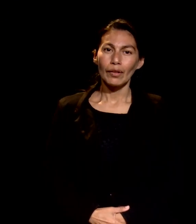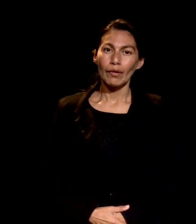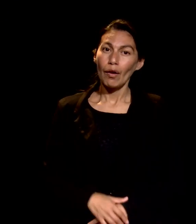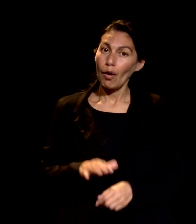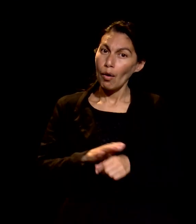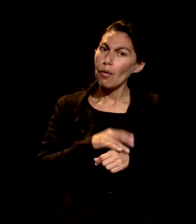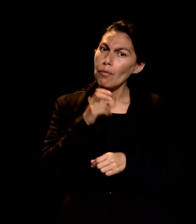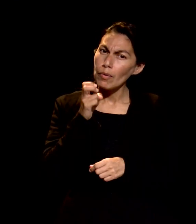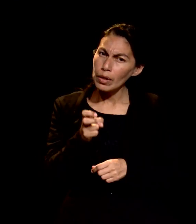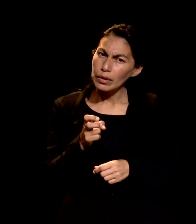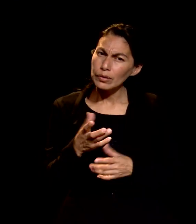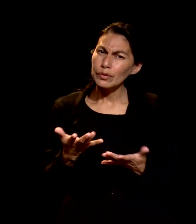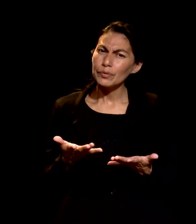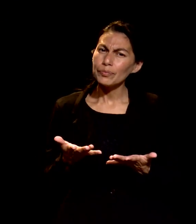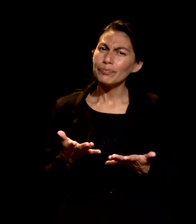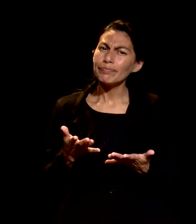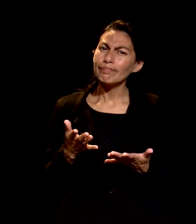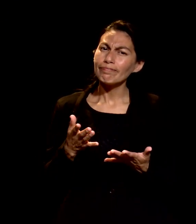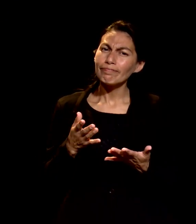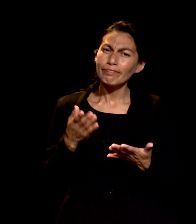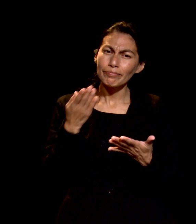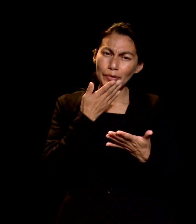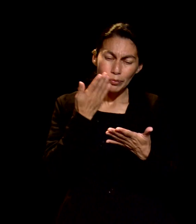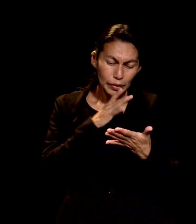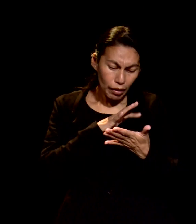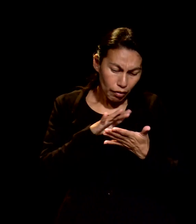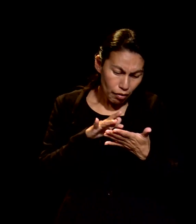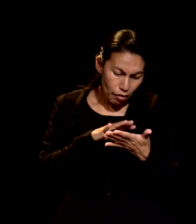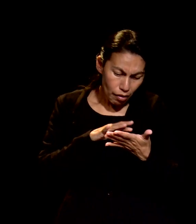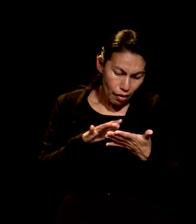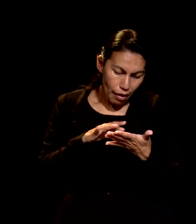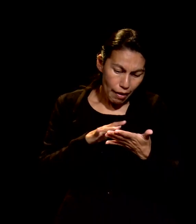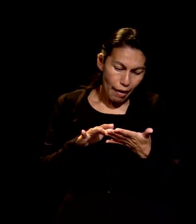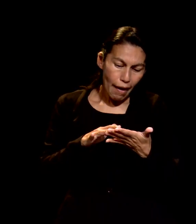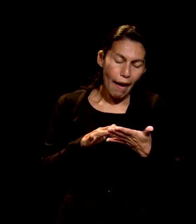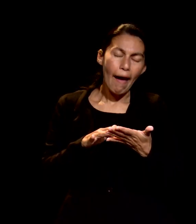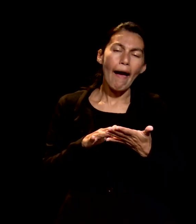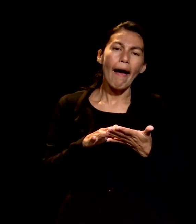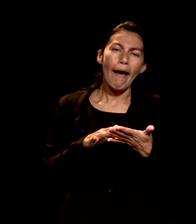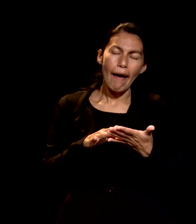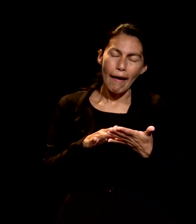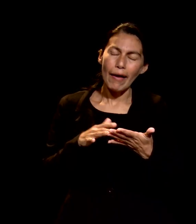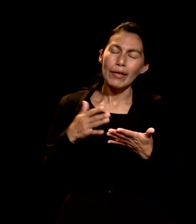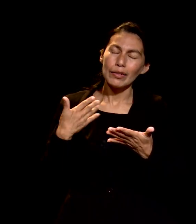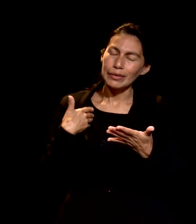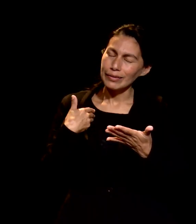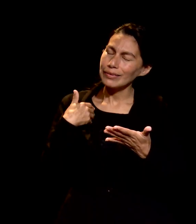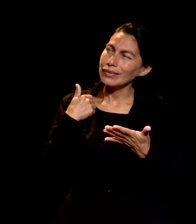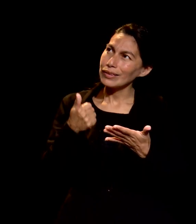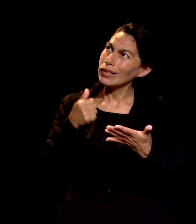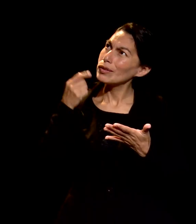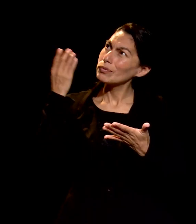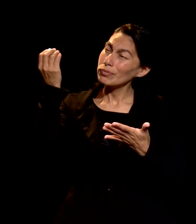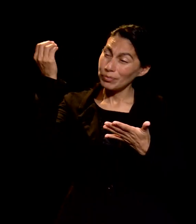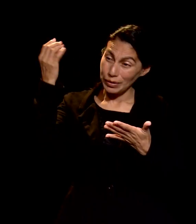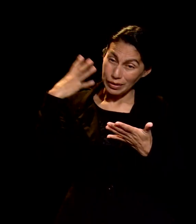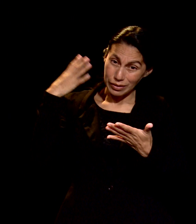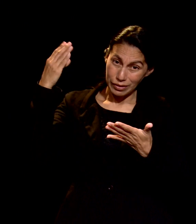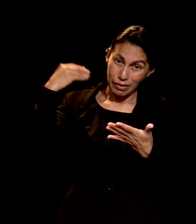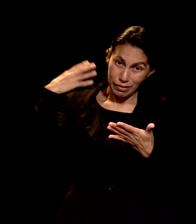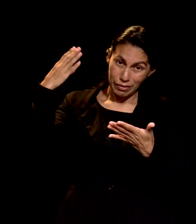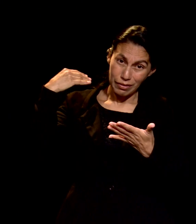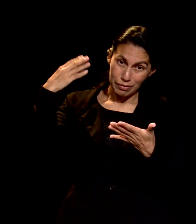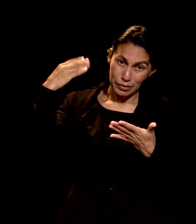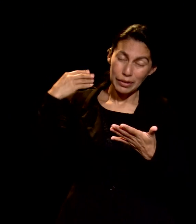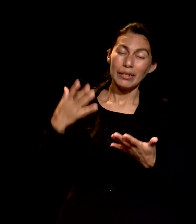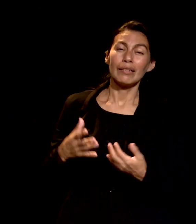De esa manera se constituye una confirmación de los caminos en los cuales debemos andar. Y de esto